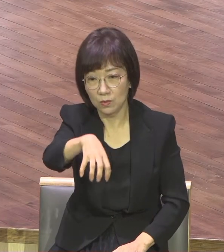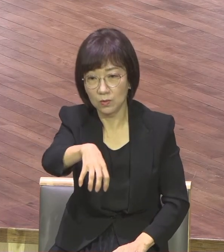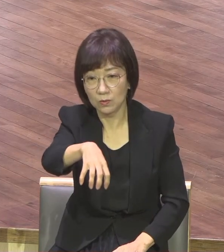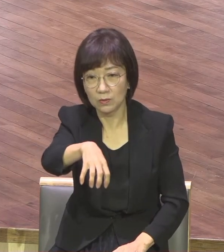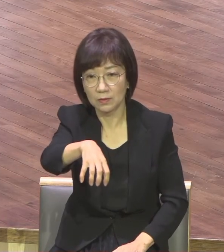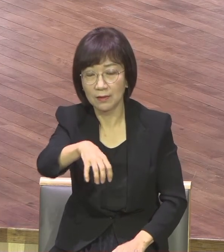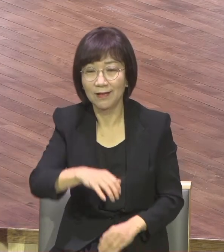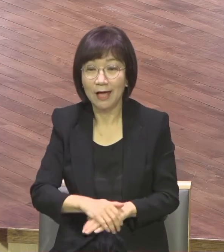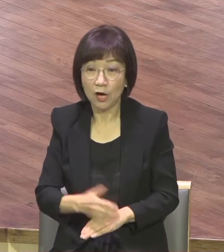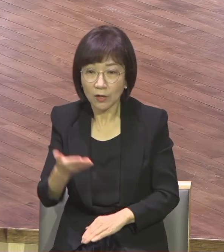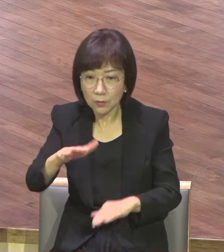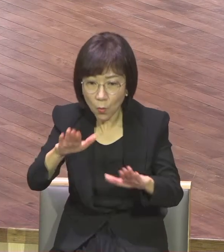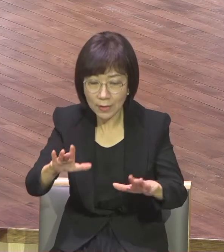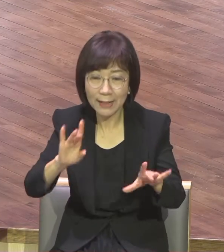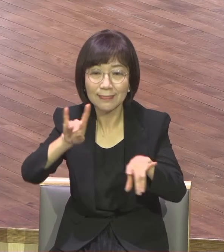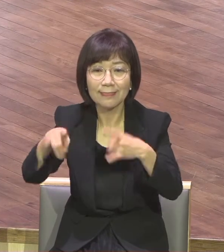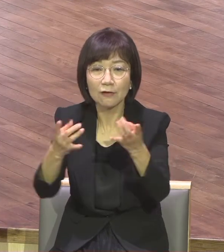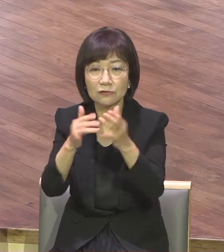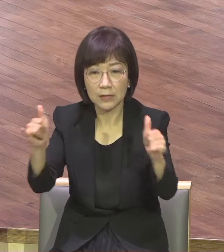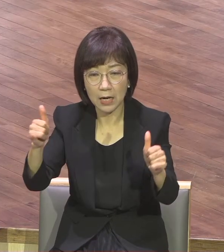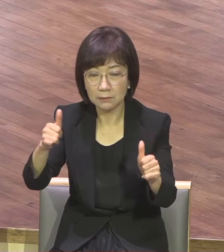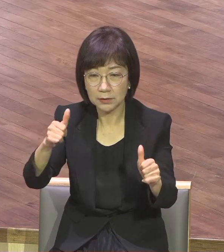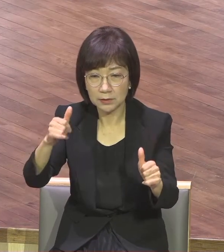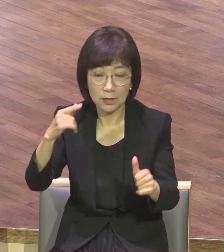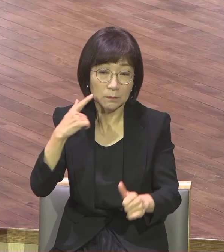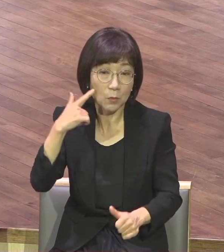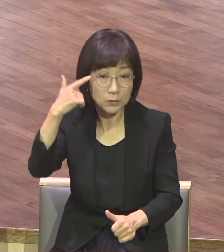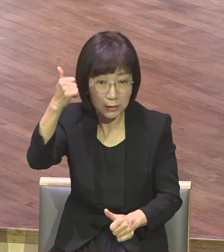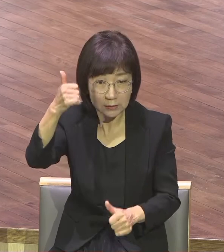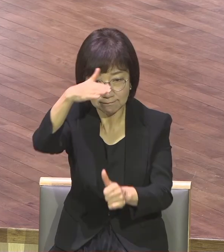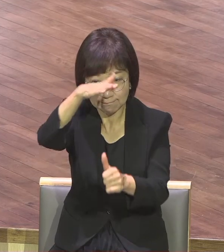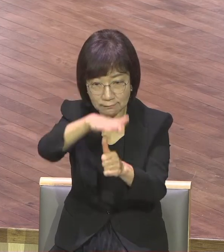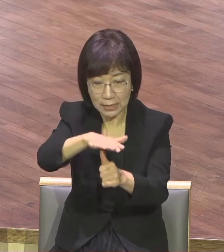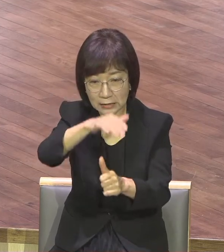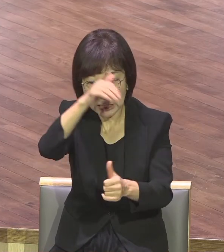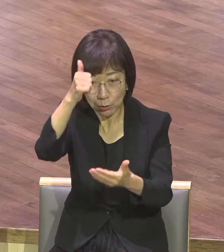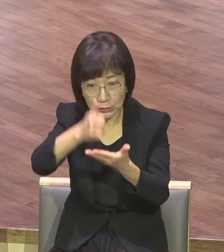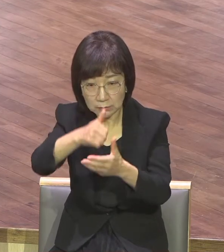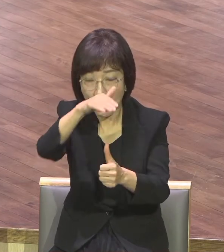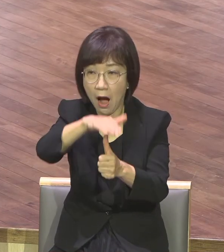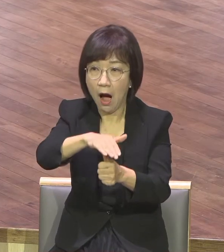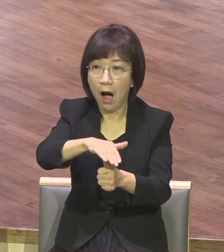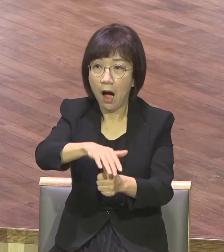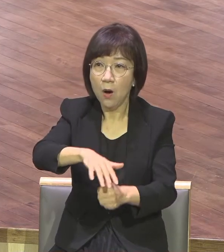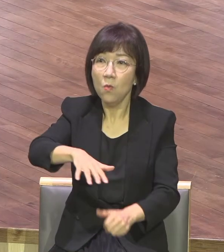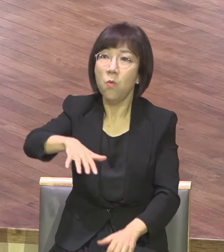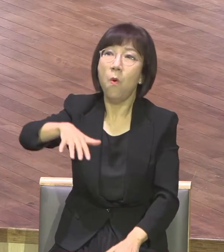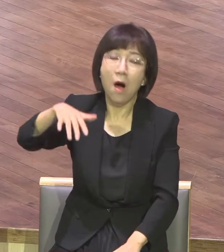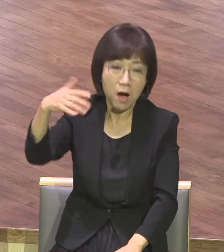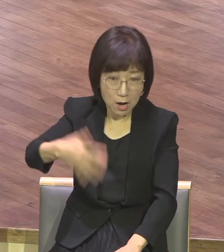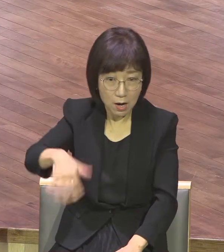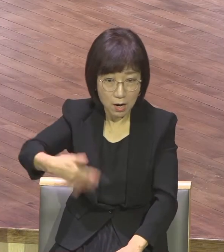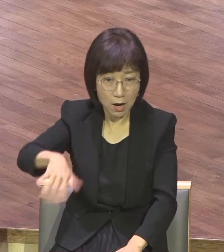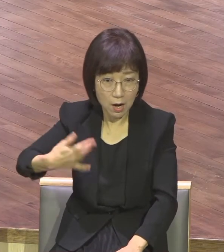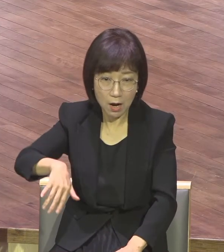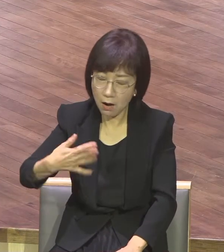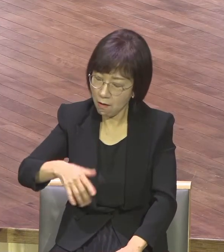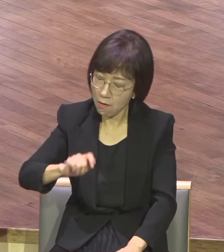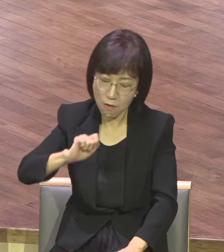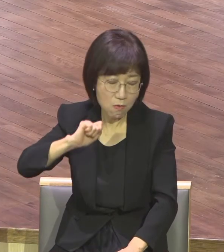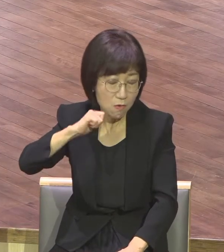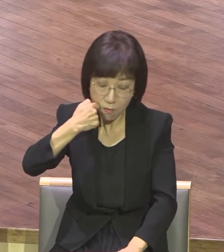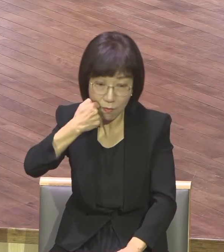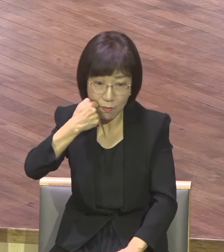현장에 현지인이 중자를 세워졌다. 절대 불가능하죠. 사실은 이 현장에 절대